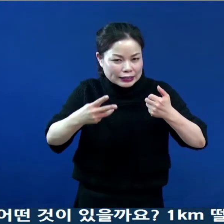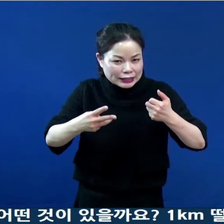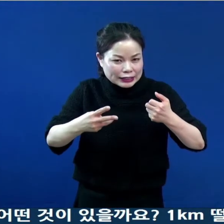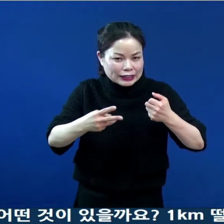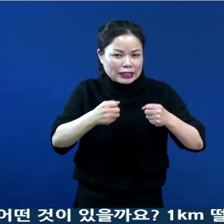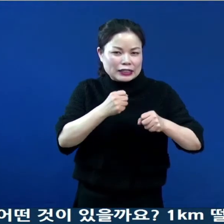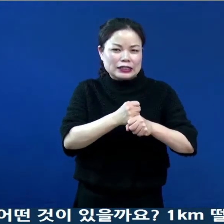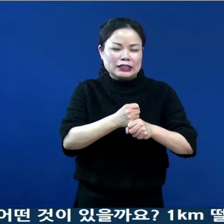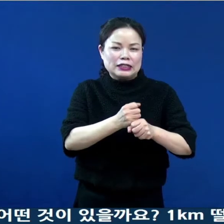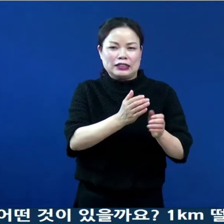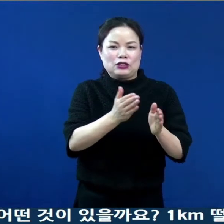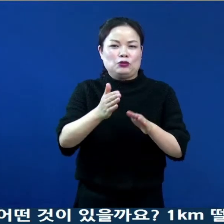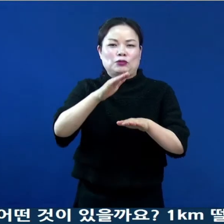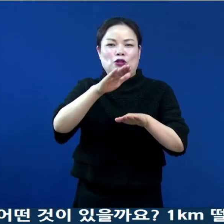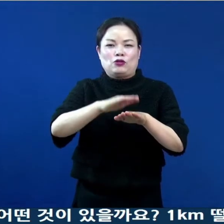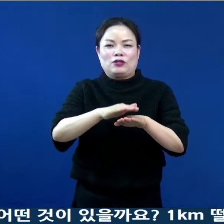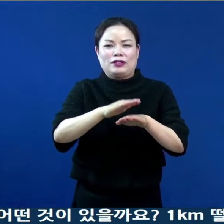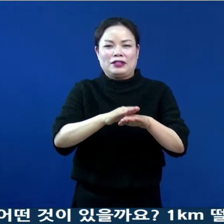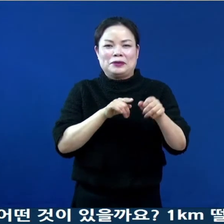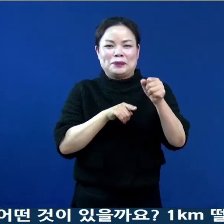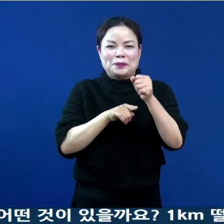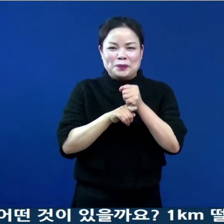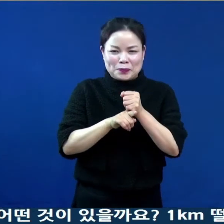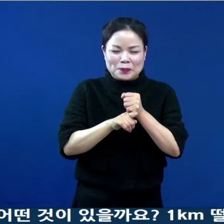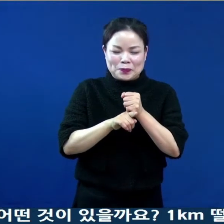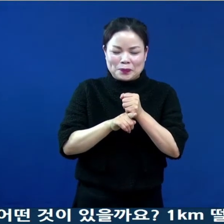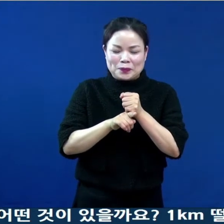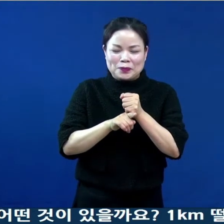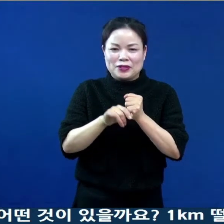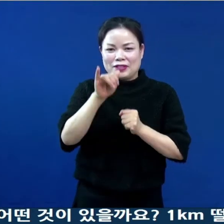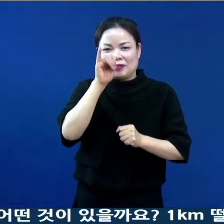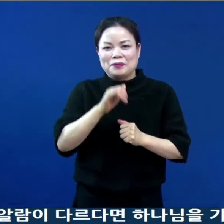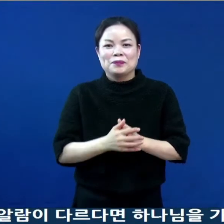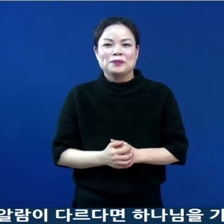만들어 두는 것 의미 있다고 생각을 합니다.